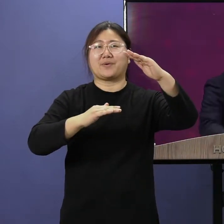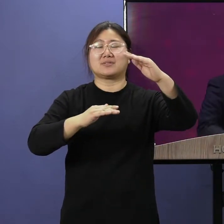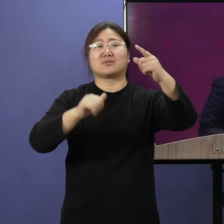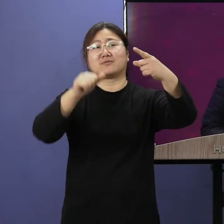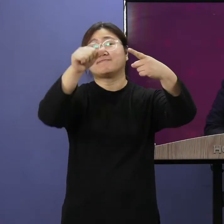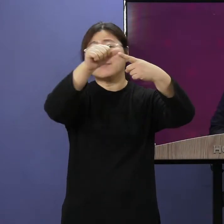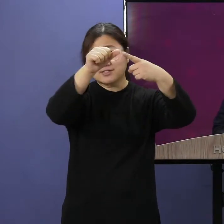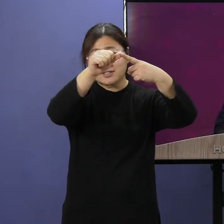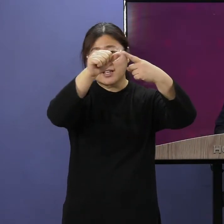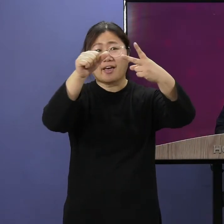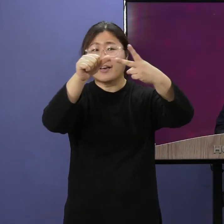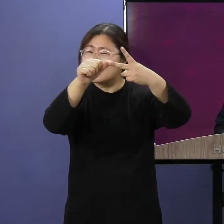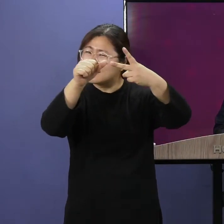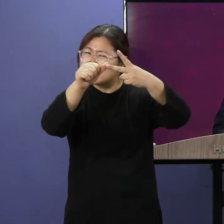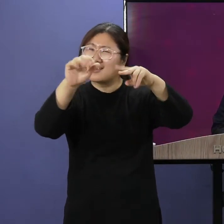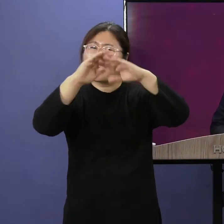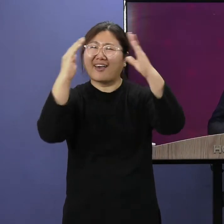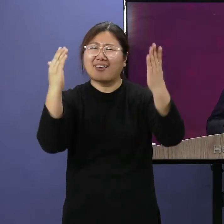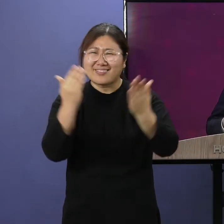우리는